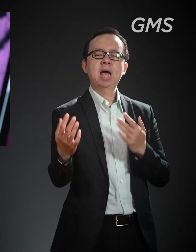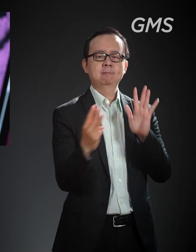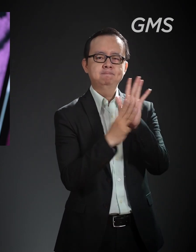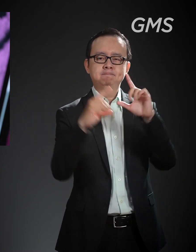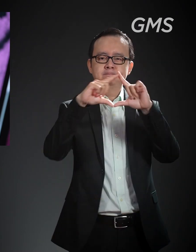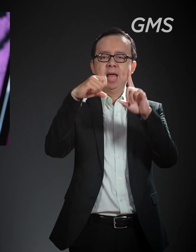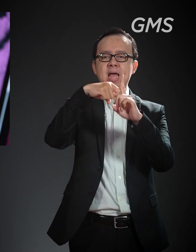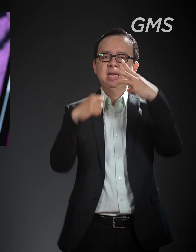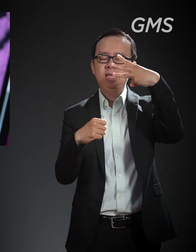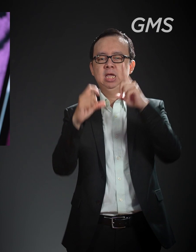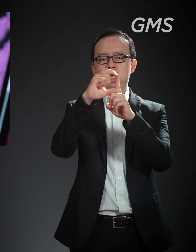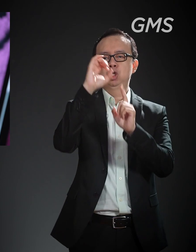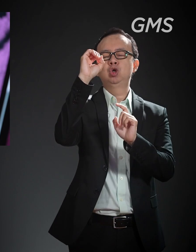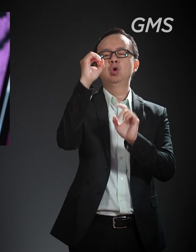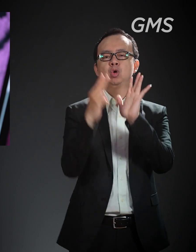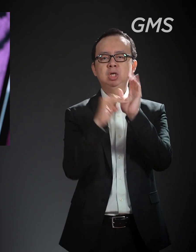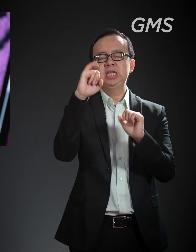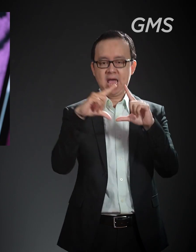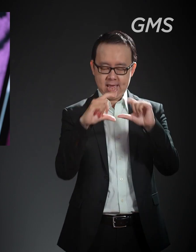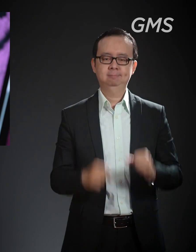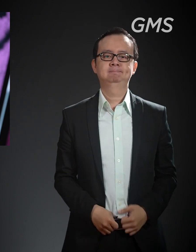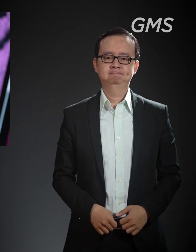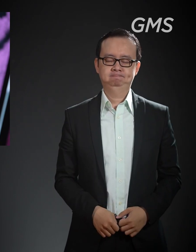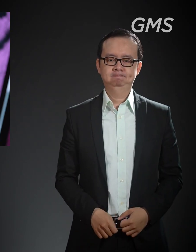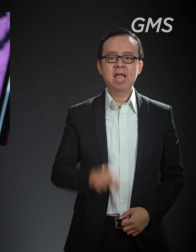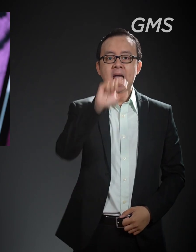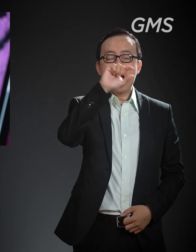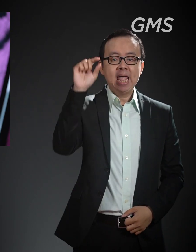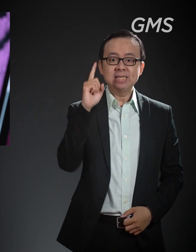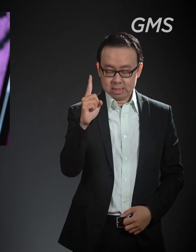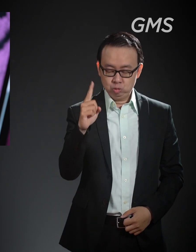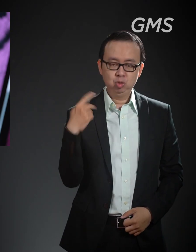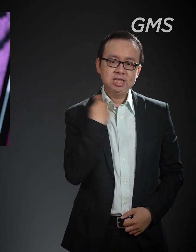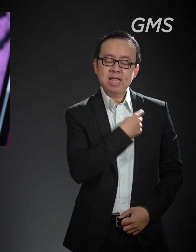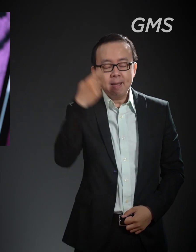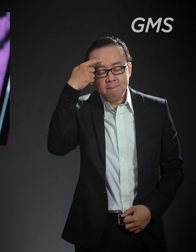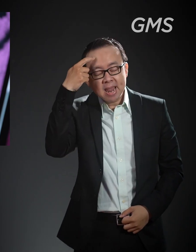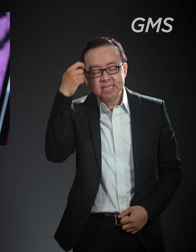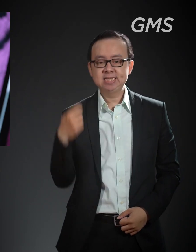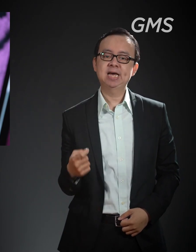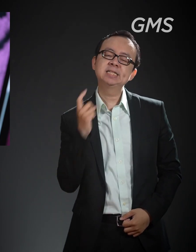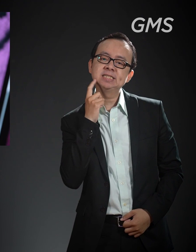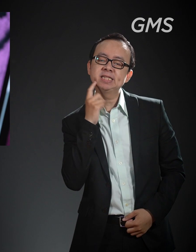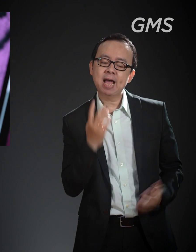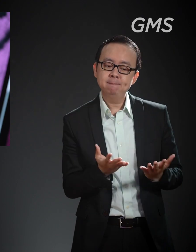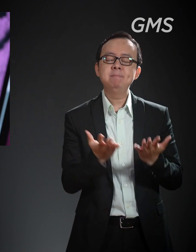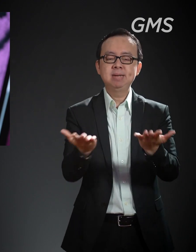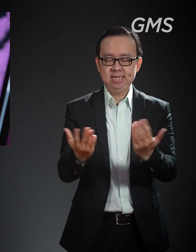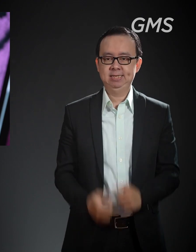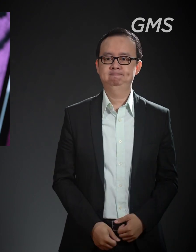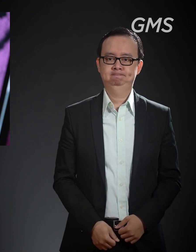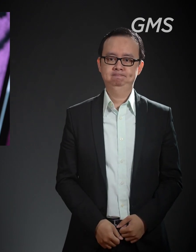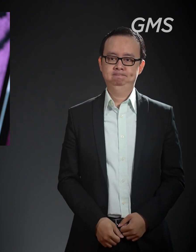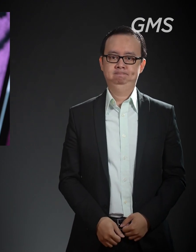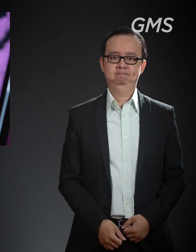ayat pertama mengajarkan kepada kita intisari atau esensi memberi. Saudara-saudara, dia bicara kepada jemaat di Korintus,